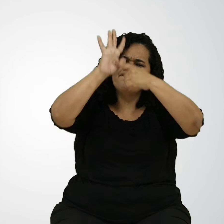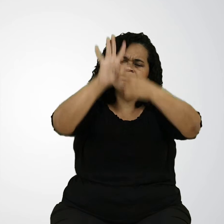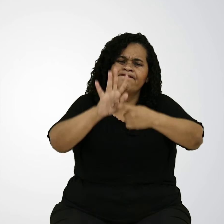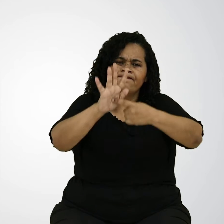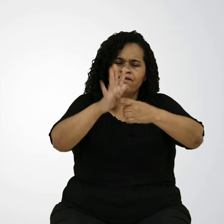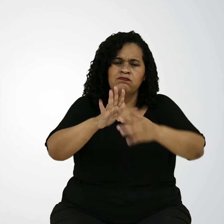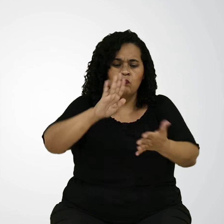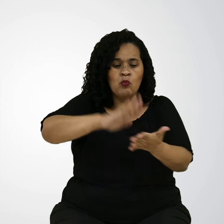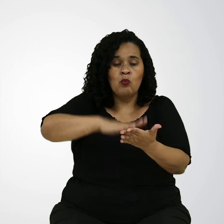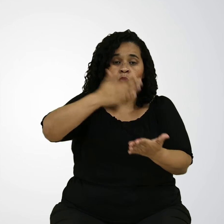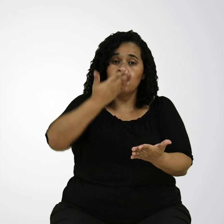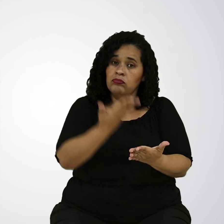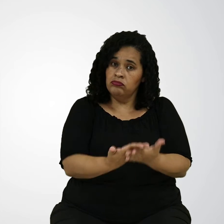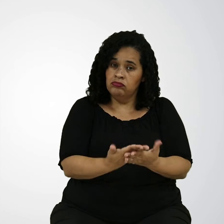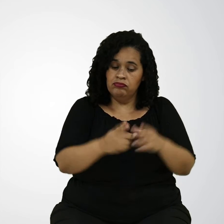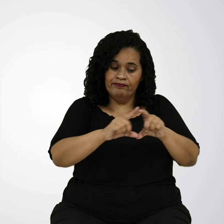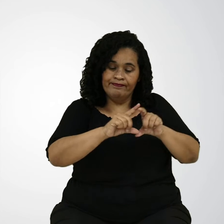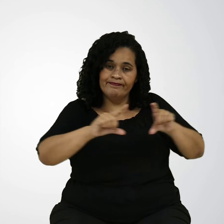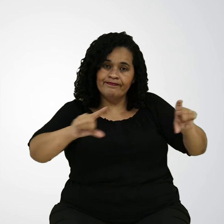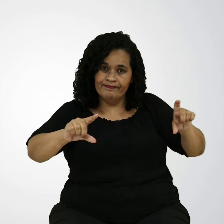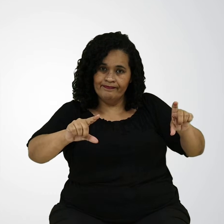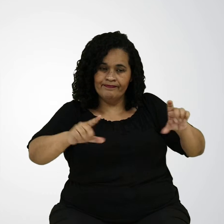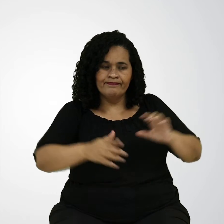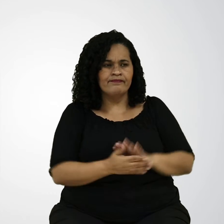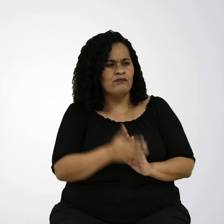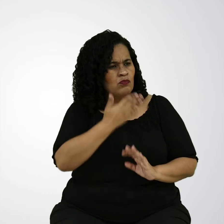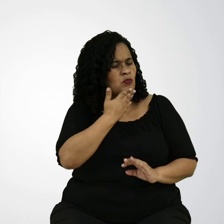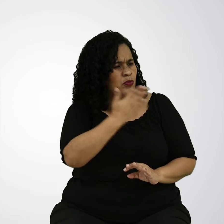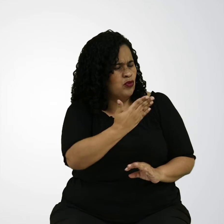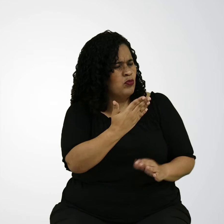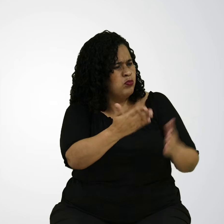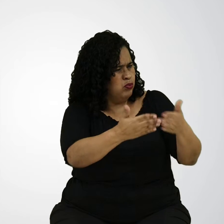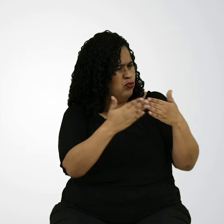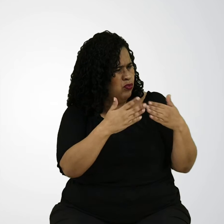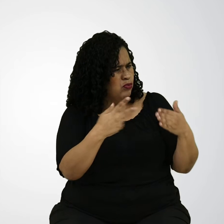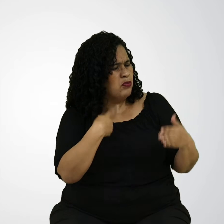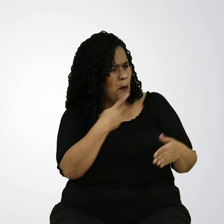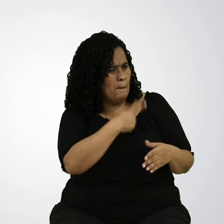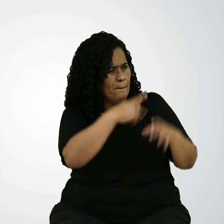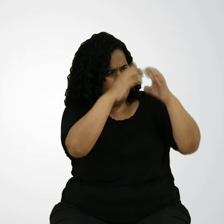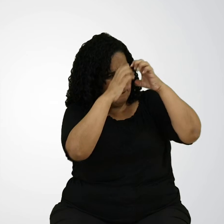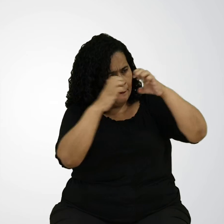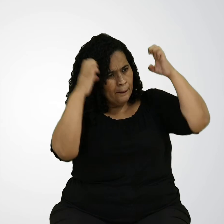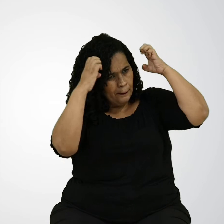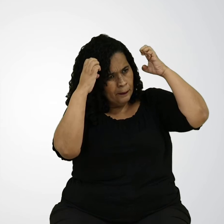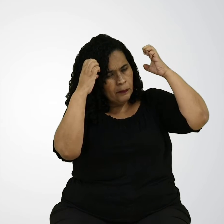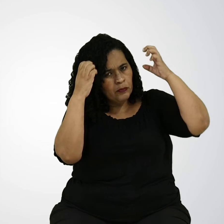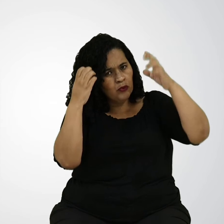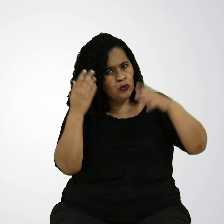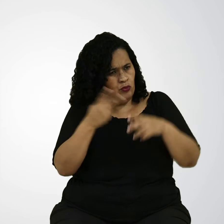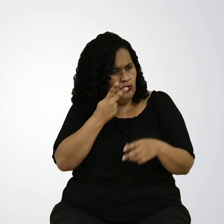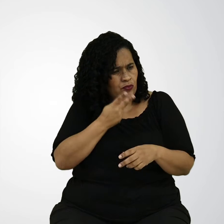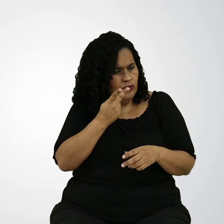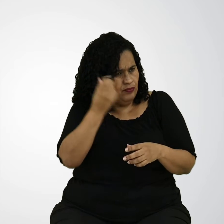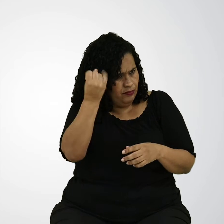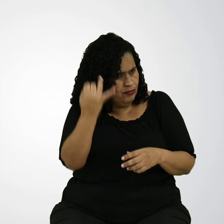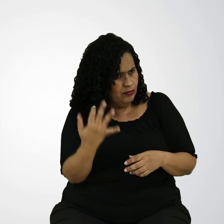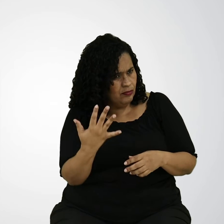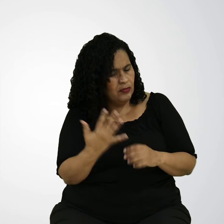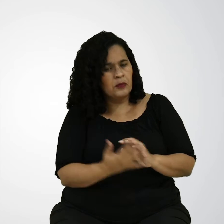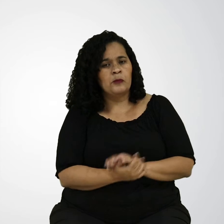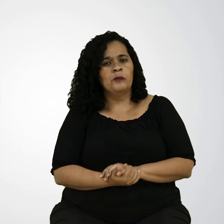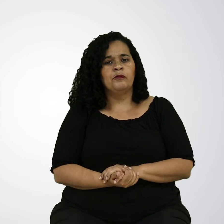na interpretação do comentário. Fale um pouquinho para a gente também sobre essas outras duas. Sim. Então, primeiro nós